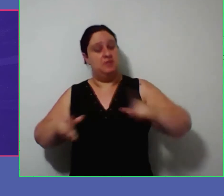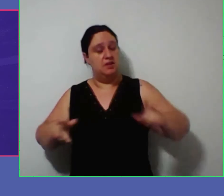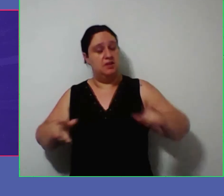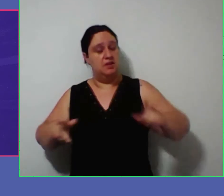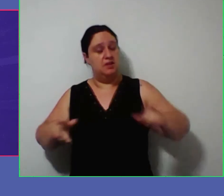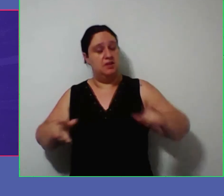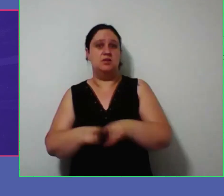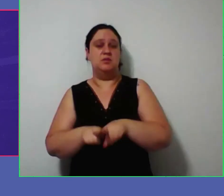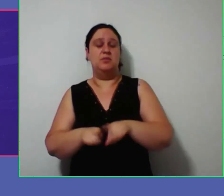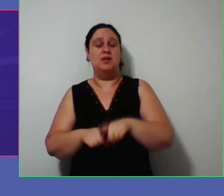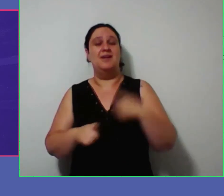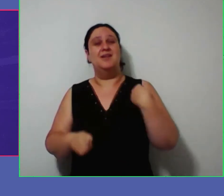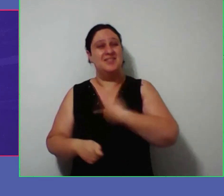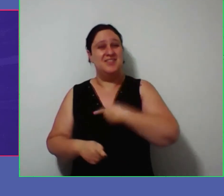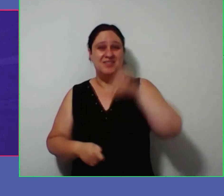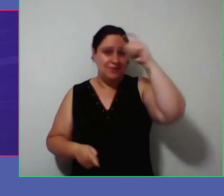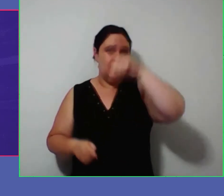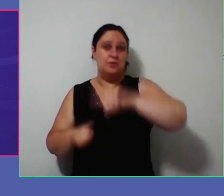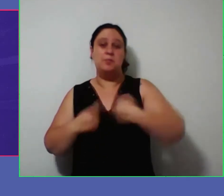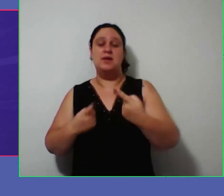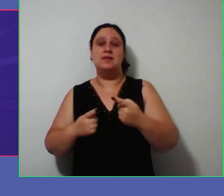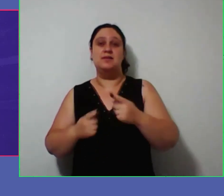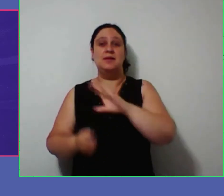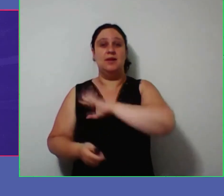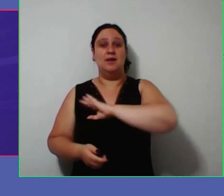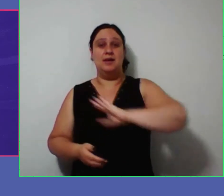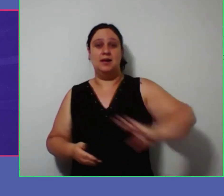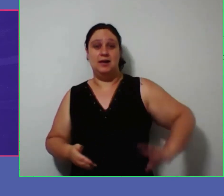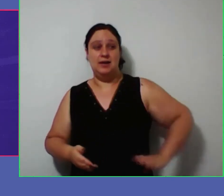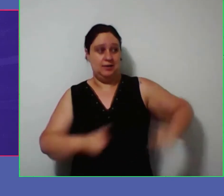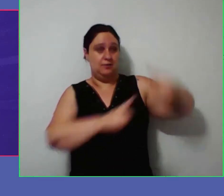cruz, Ele aboliu, aqui diz, né? Ele aboliu